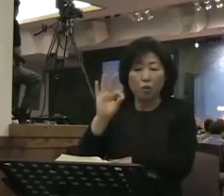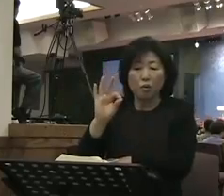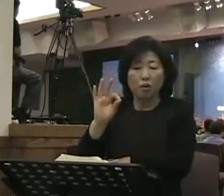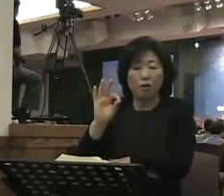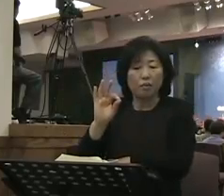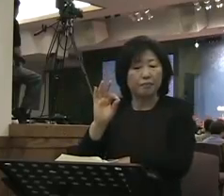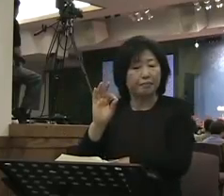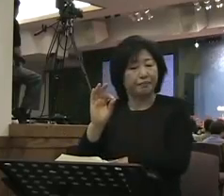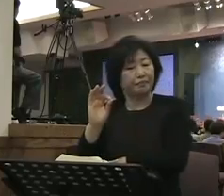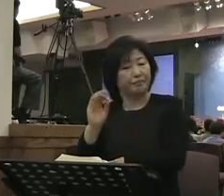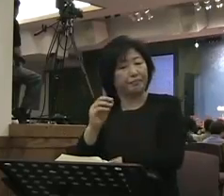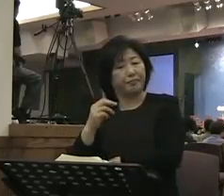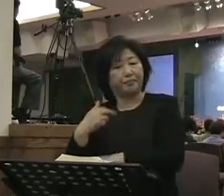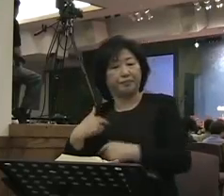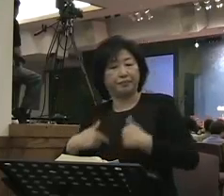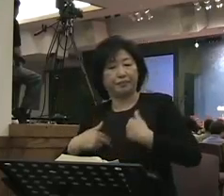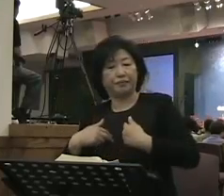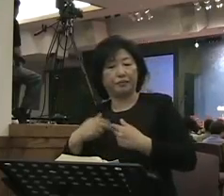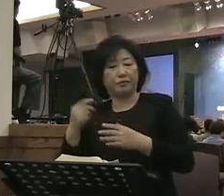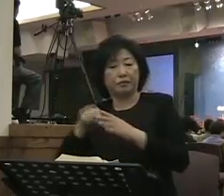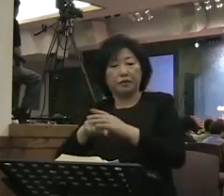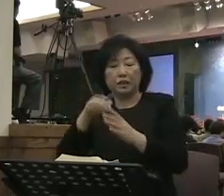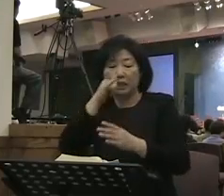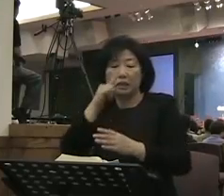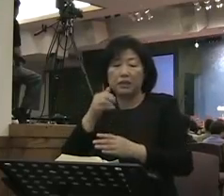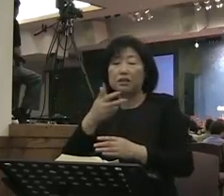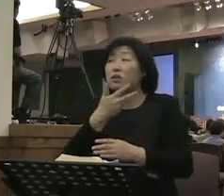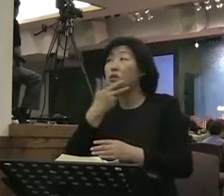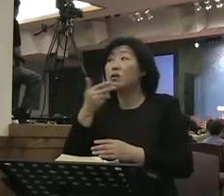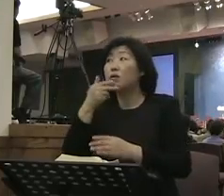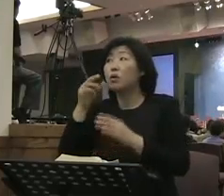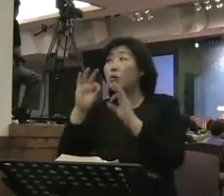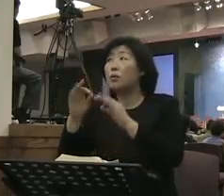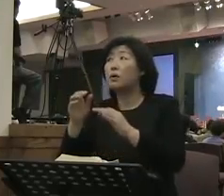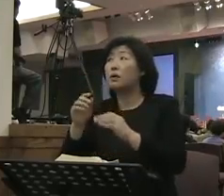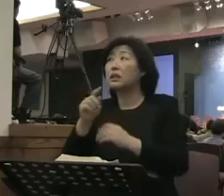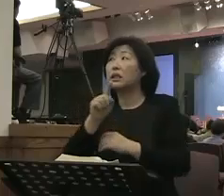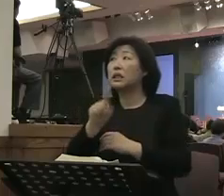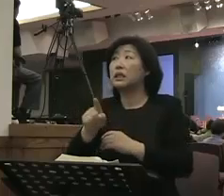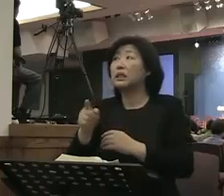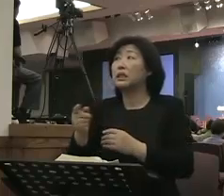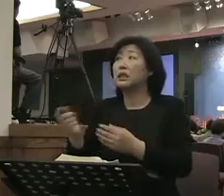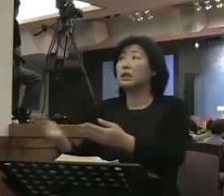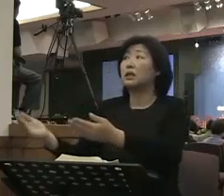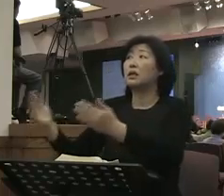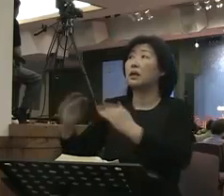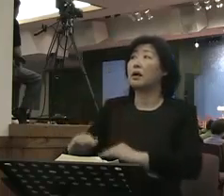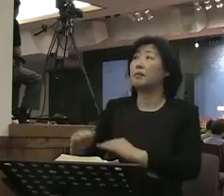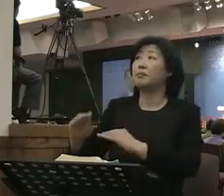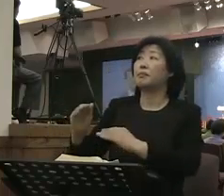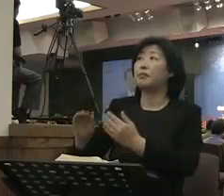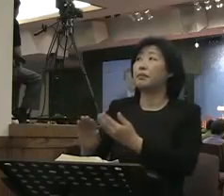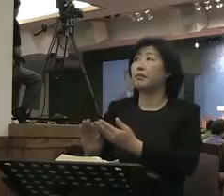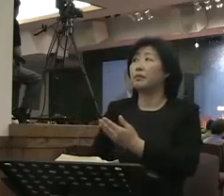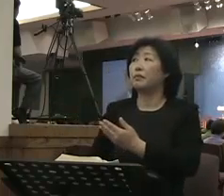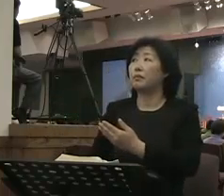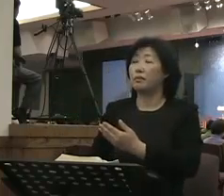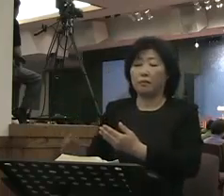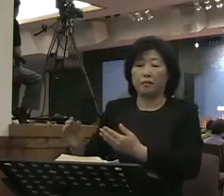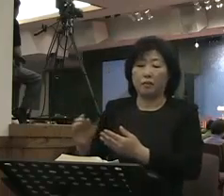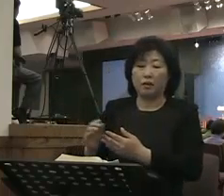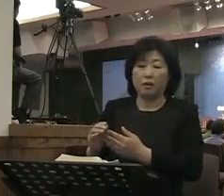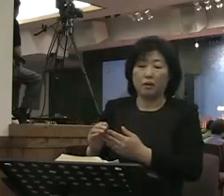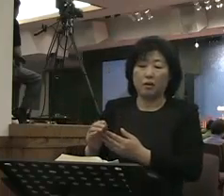들어있는 말씀입니다. 영어로 보면은 강림하사를 He came down, 내려오셨다는 말씀으로